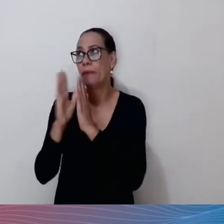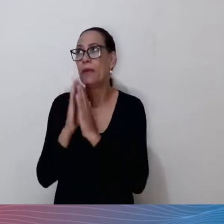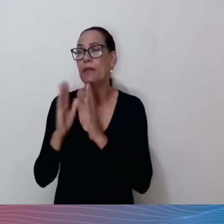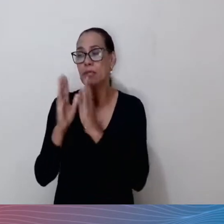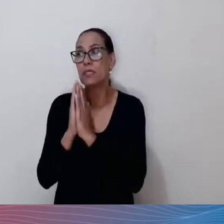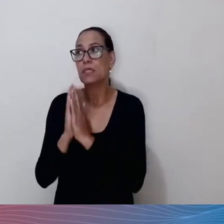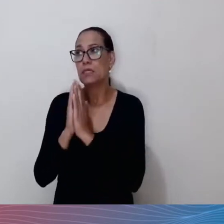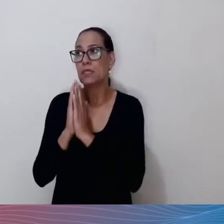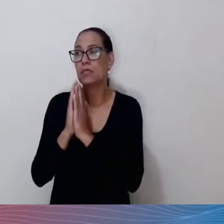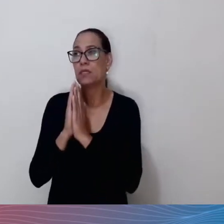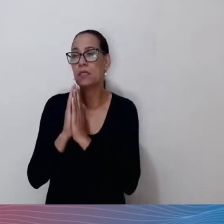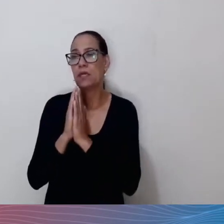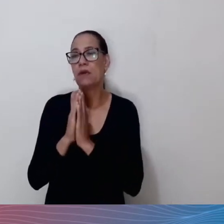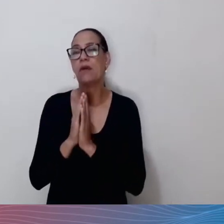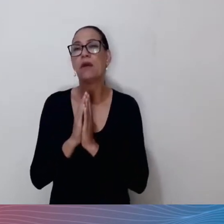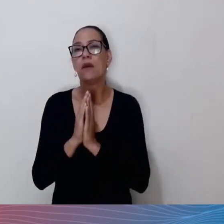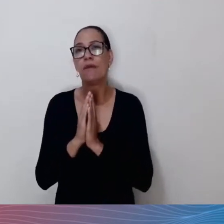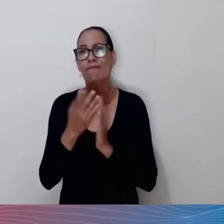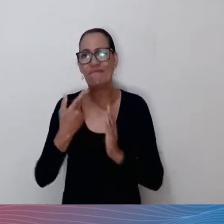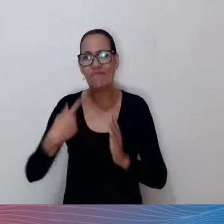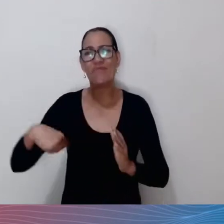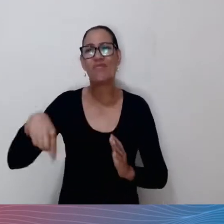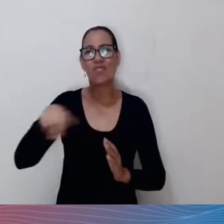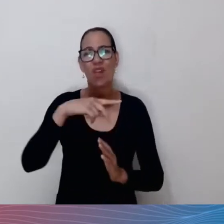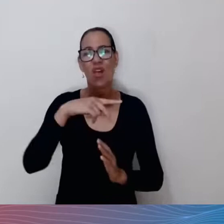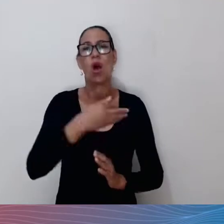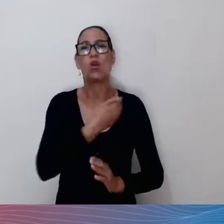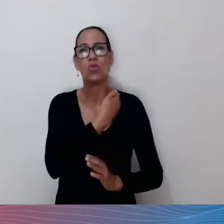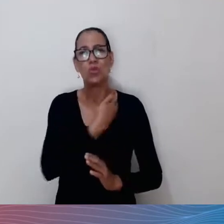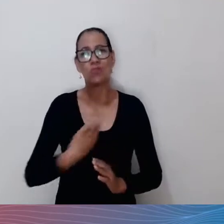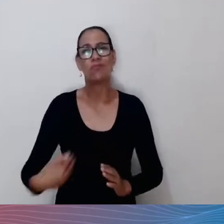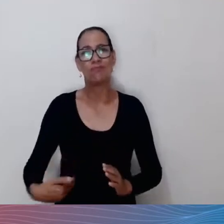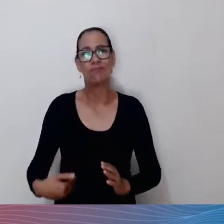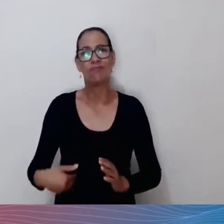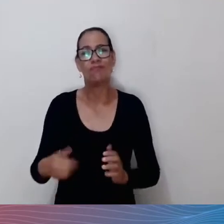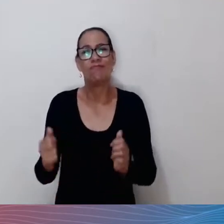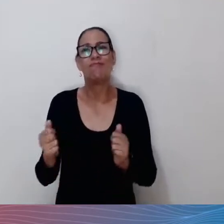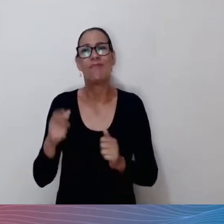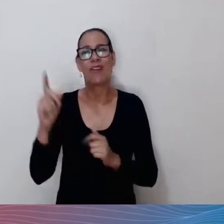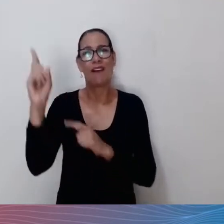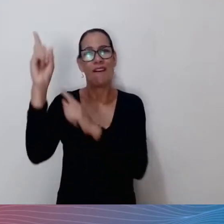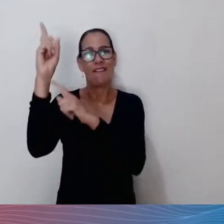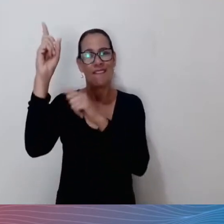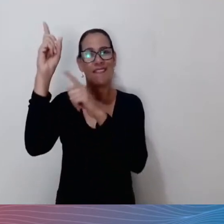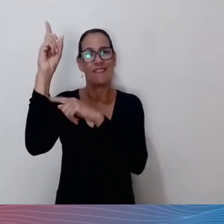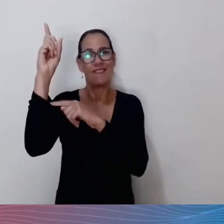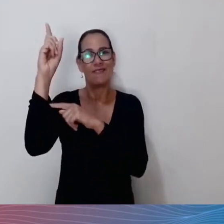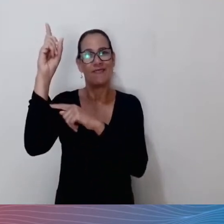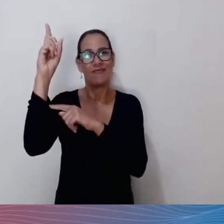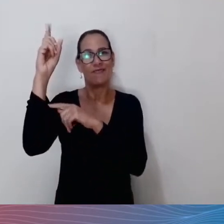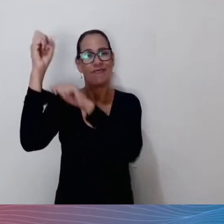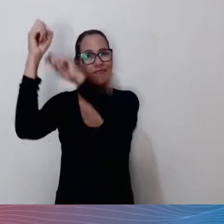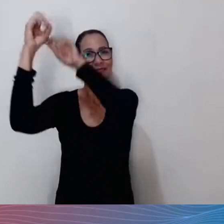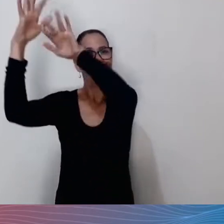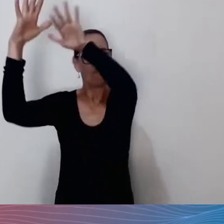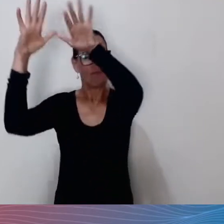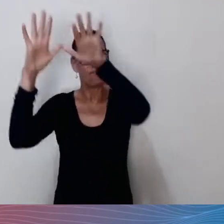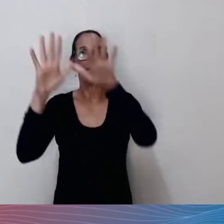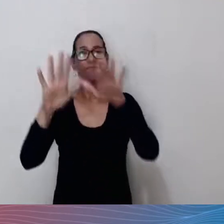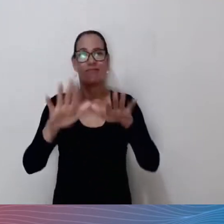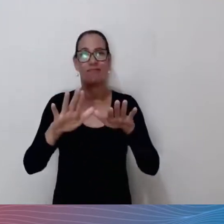cooperar com o Senhor, claro, debaixo da sua soberania, para que o evangelho seja cada vez